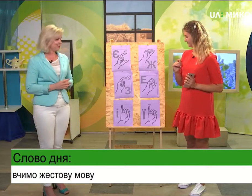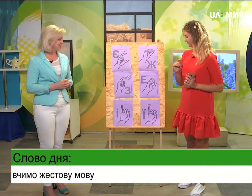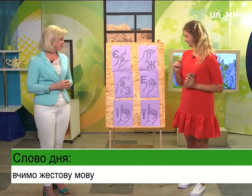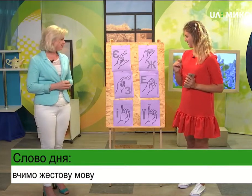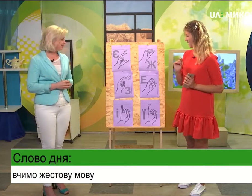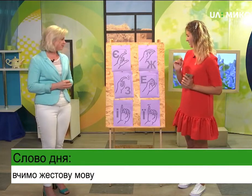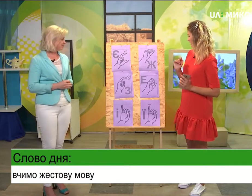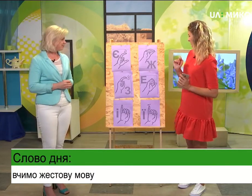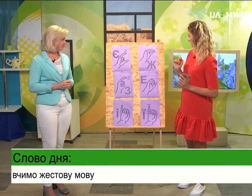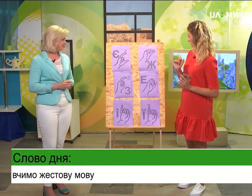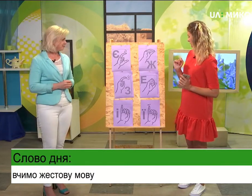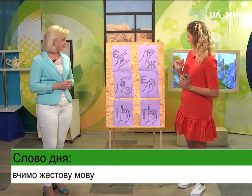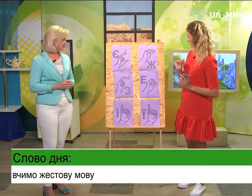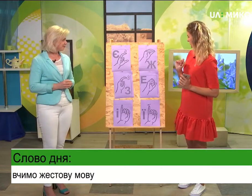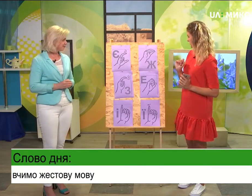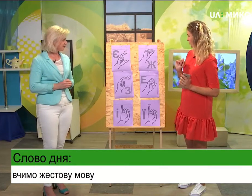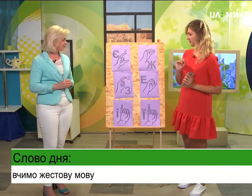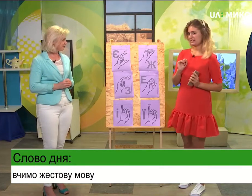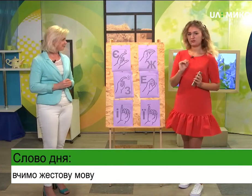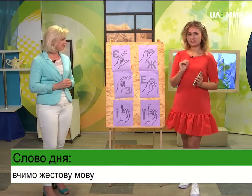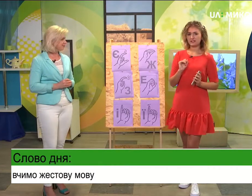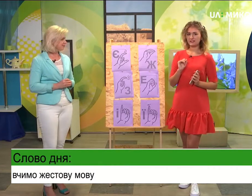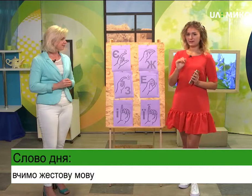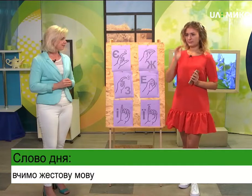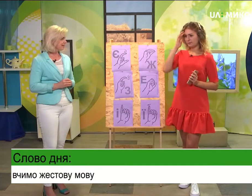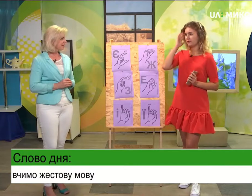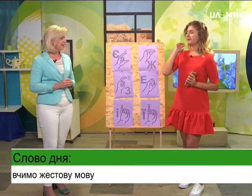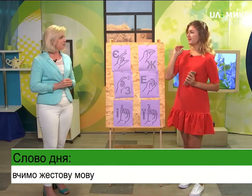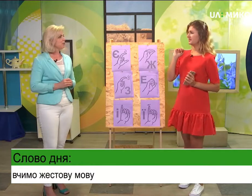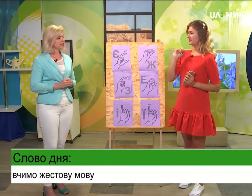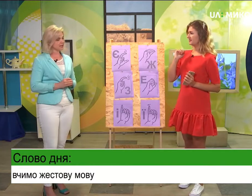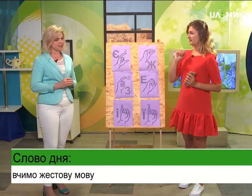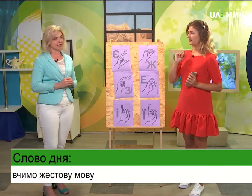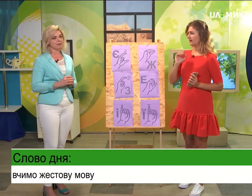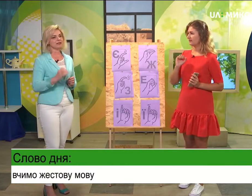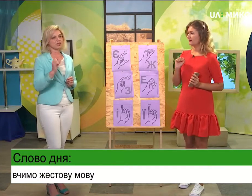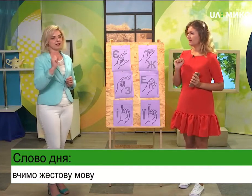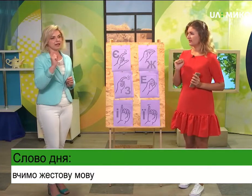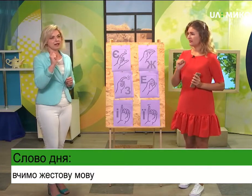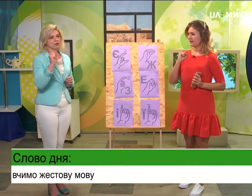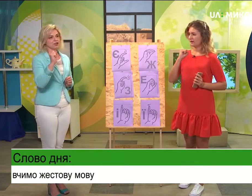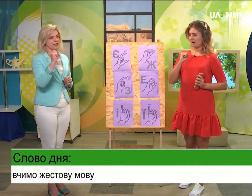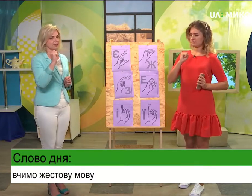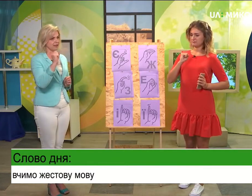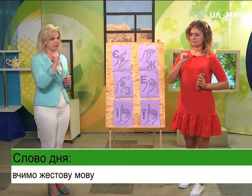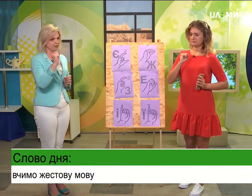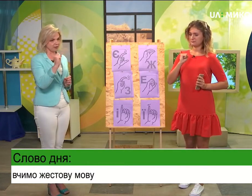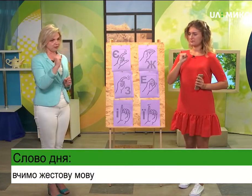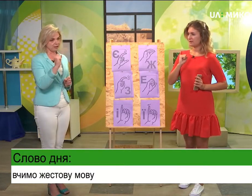потрібно. Треба ж спробувати якось згадати і попередні літери. Так. Ми навчали, починали а. Алфавіт